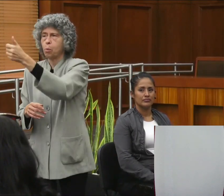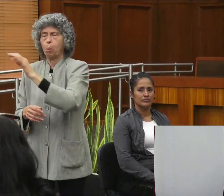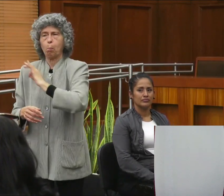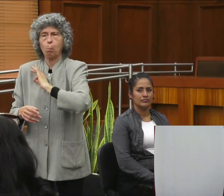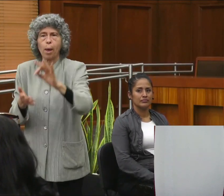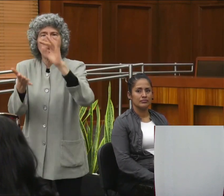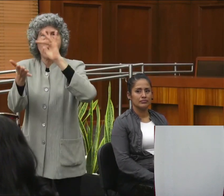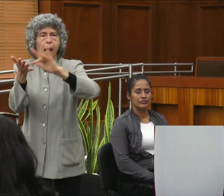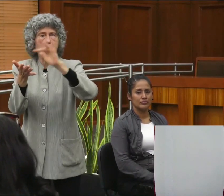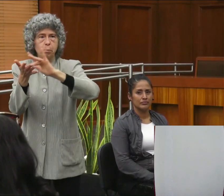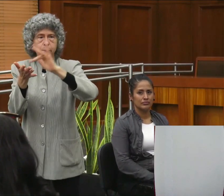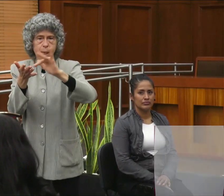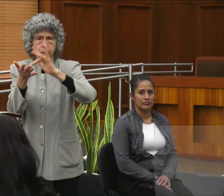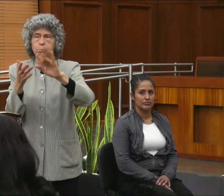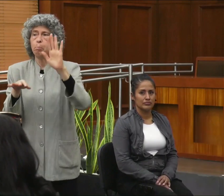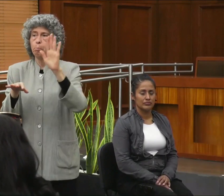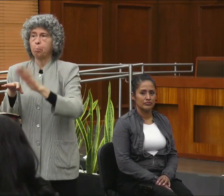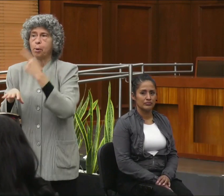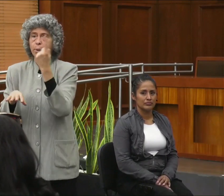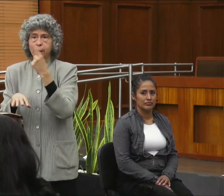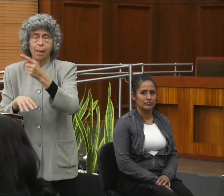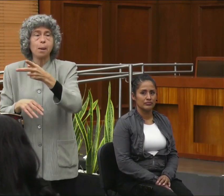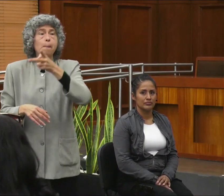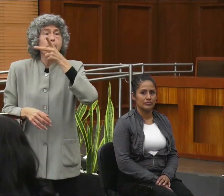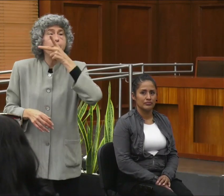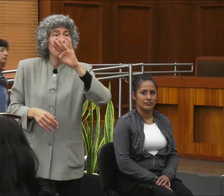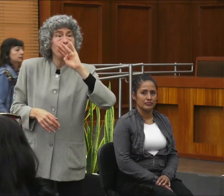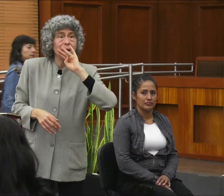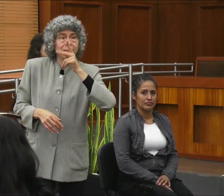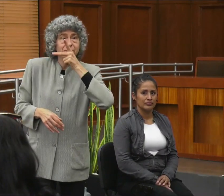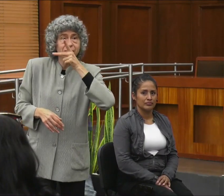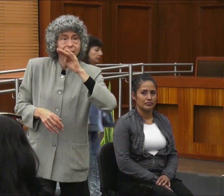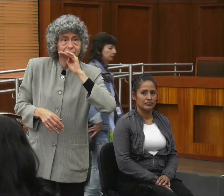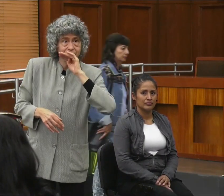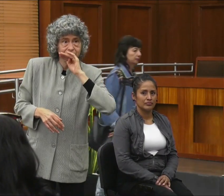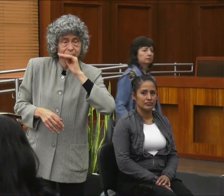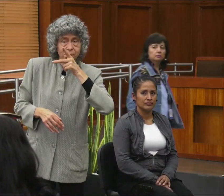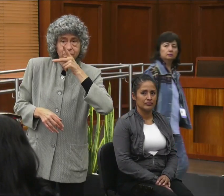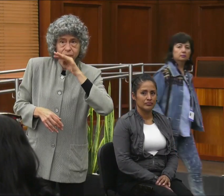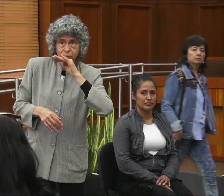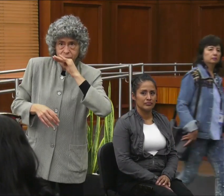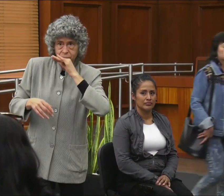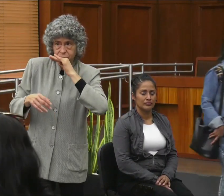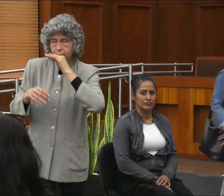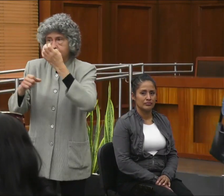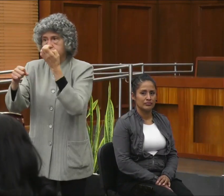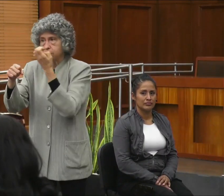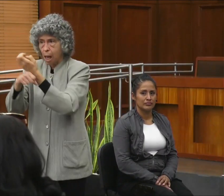o a darles una sugerencia o aquí el apoyo para, por ejemplo, para los padres